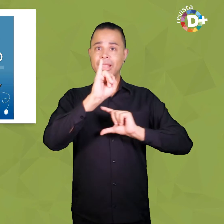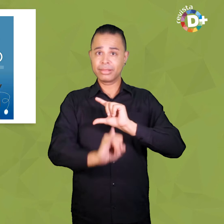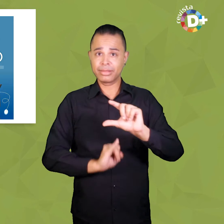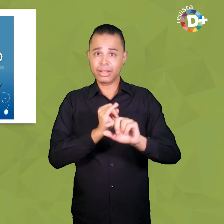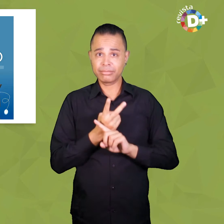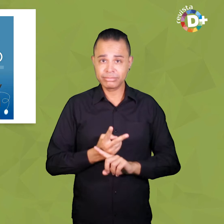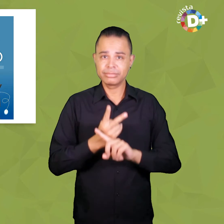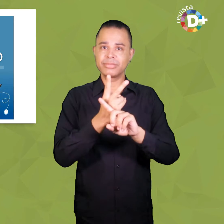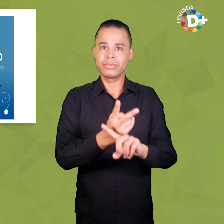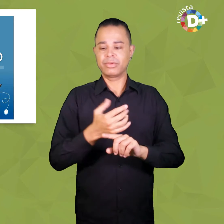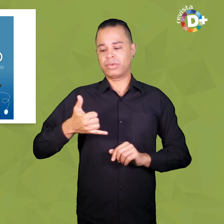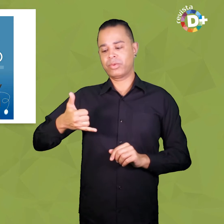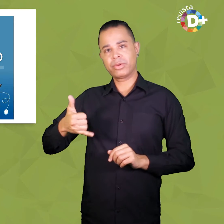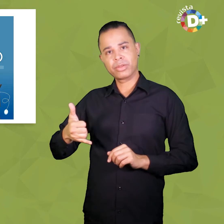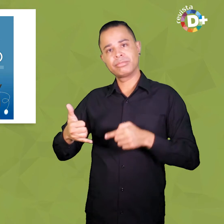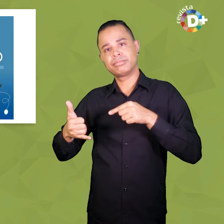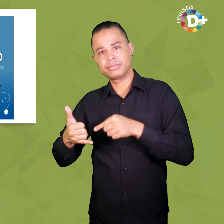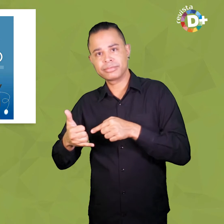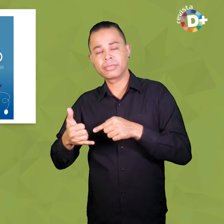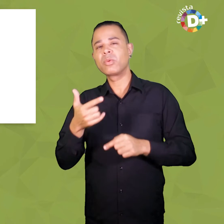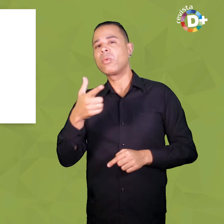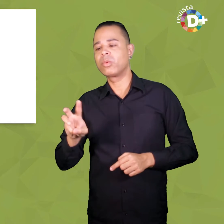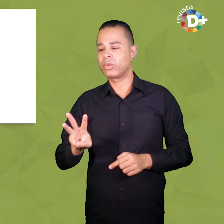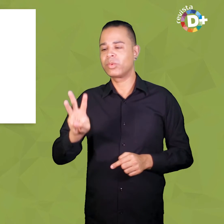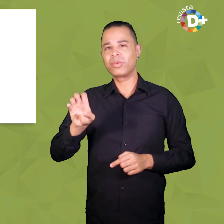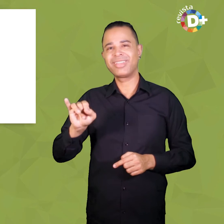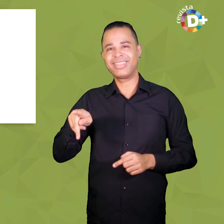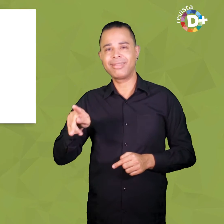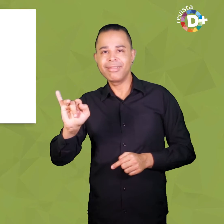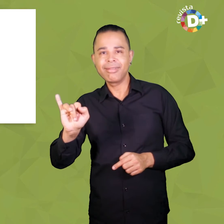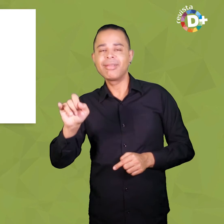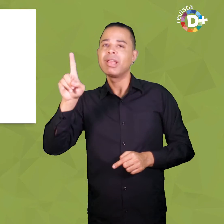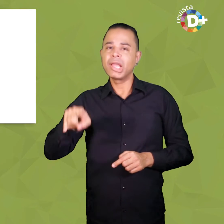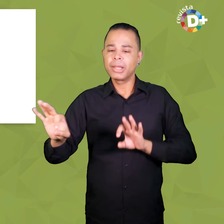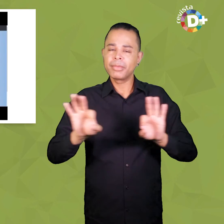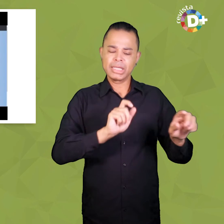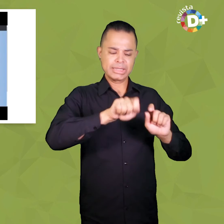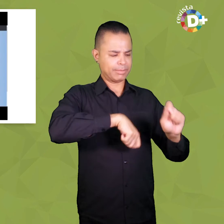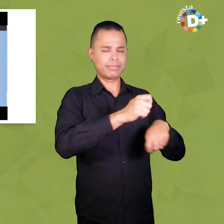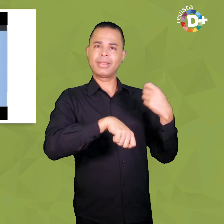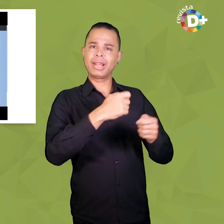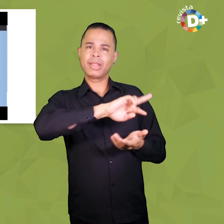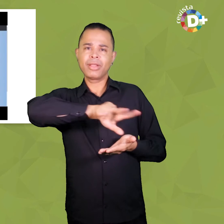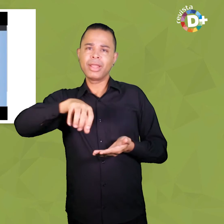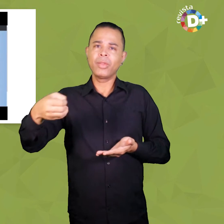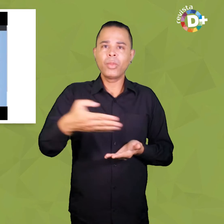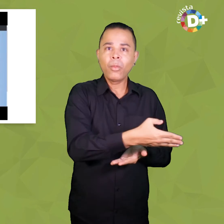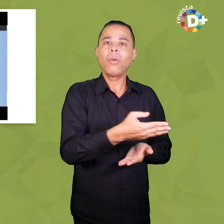aplicativo o equilibra promove correção inclusão de novos sinais o aplicativo está